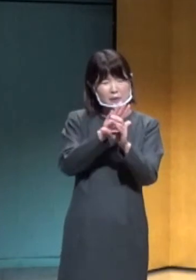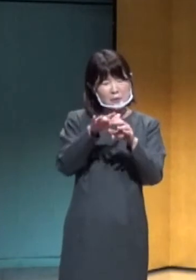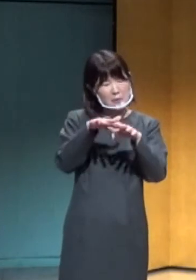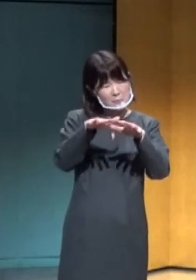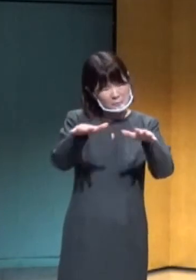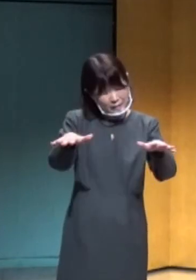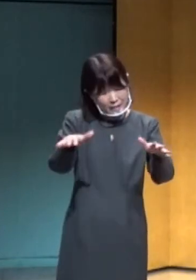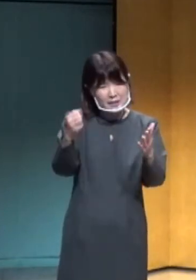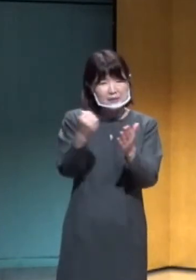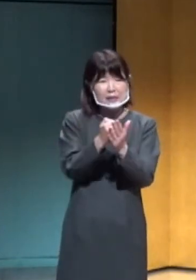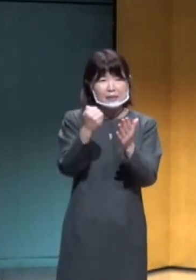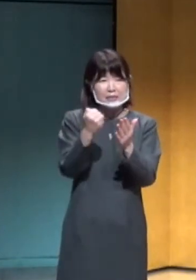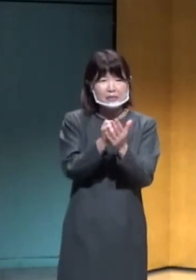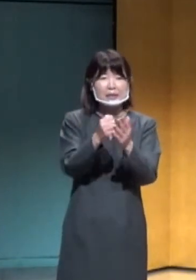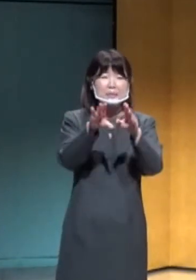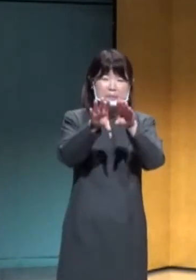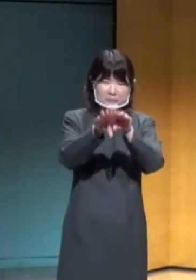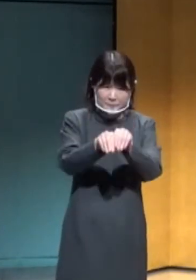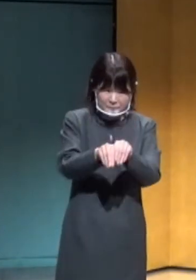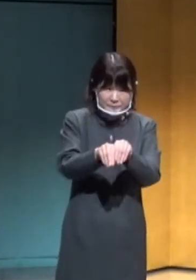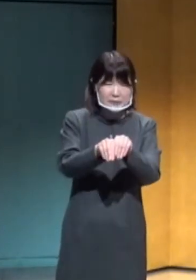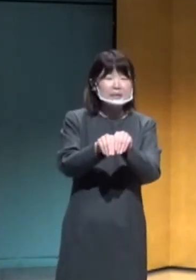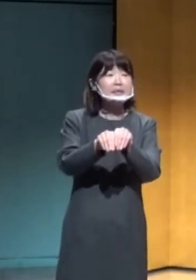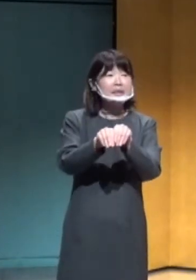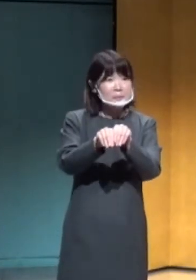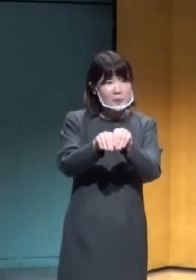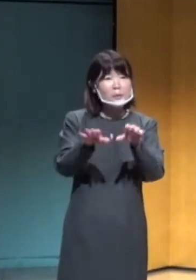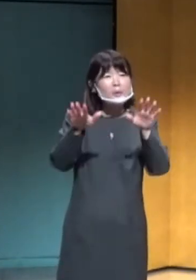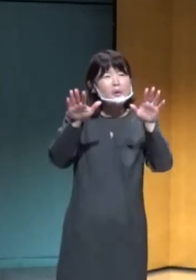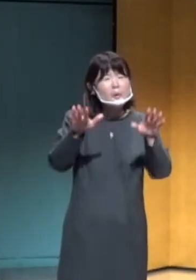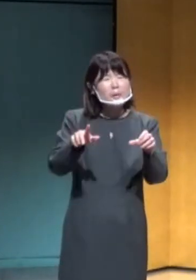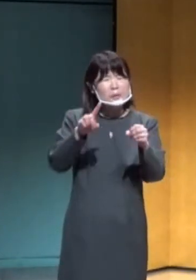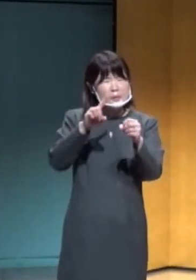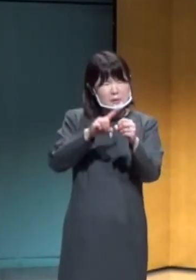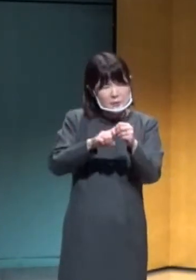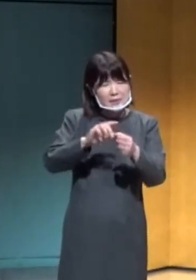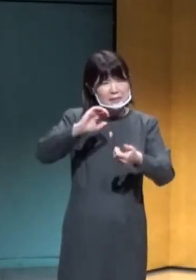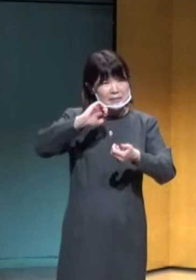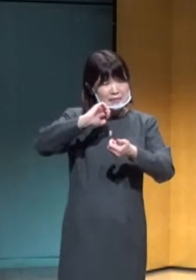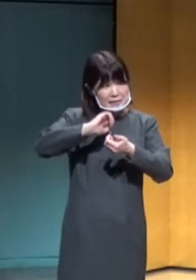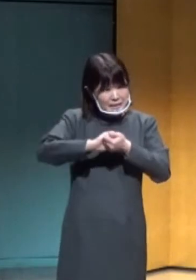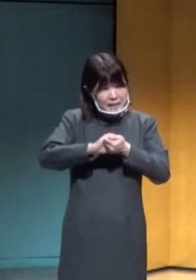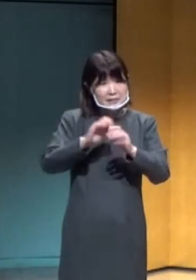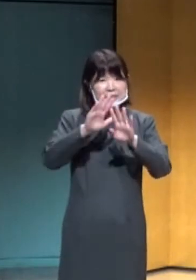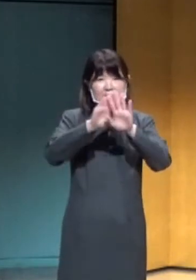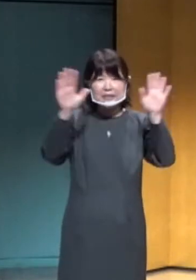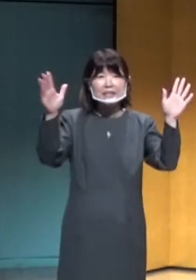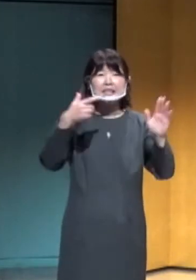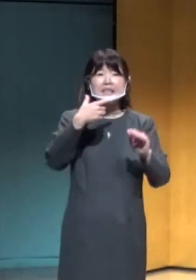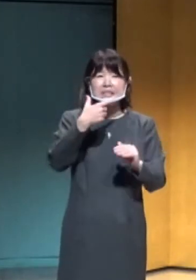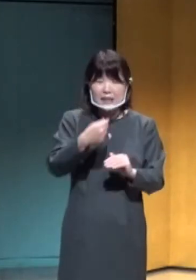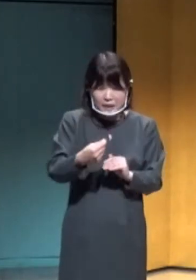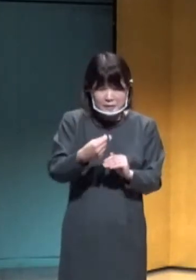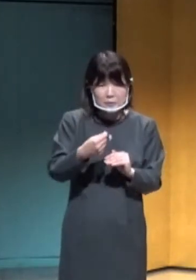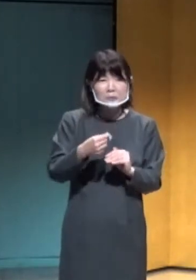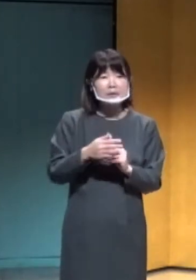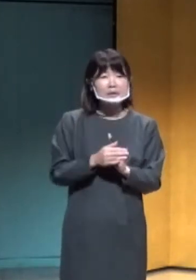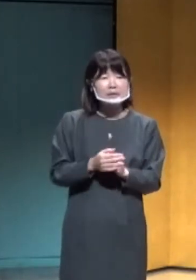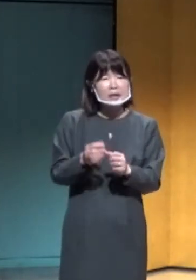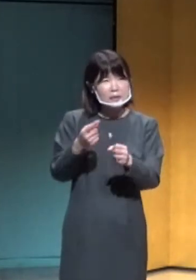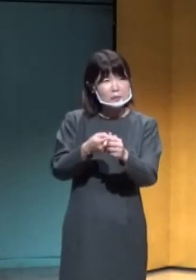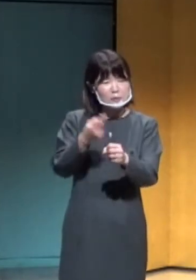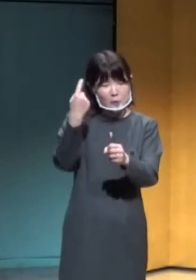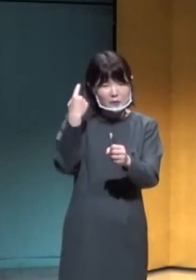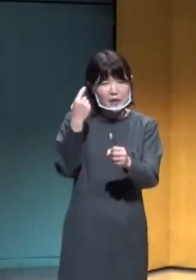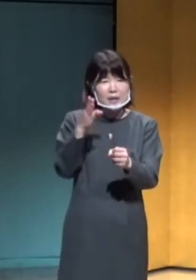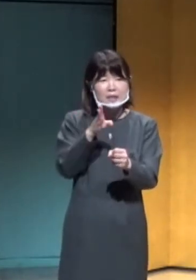した。今年はなんとかやりたいというような希望の中で、昨年から実行委員会を